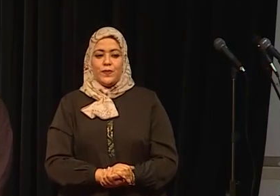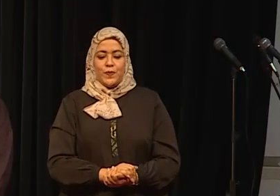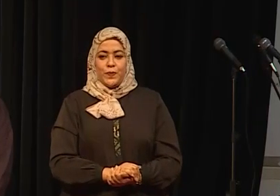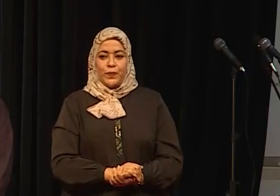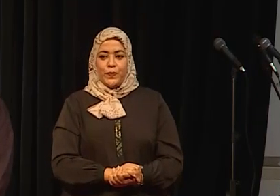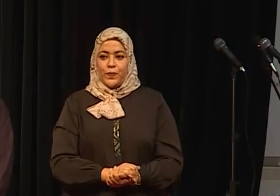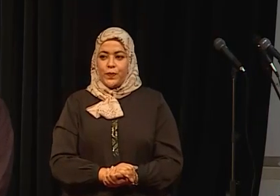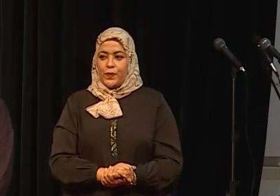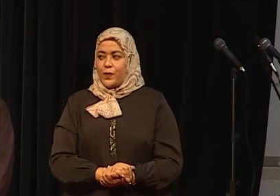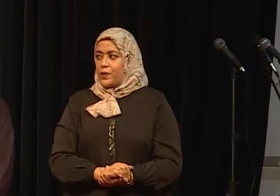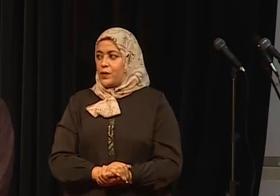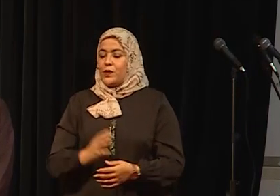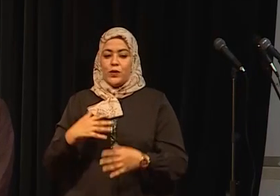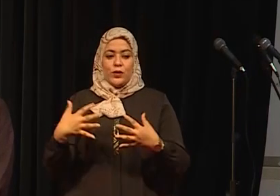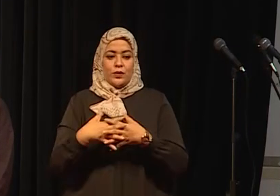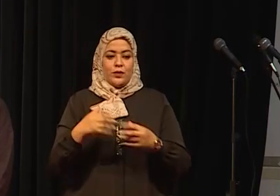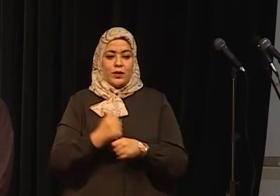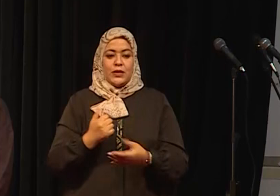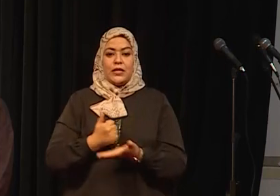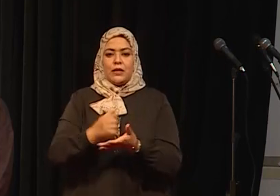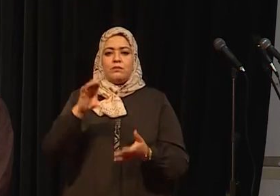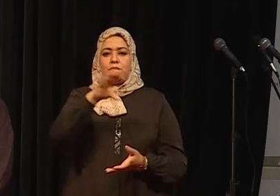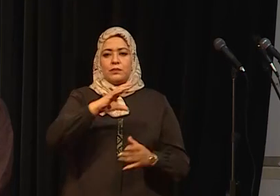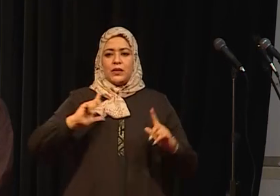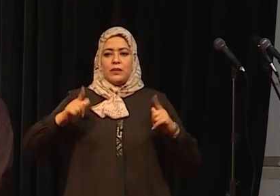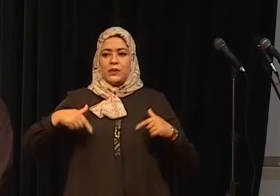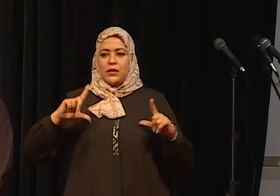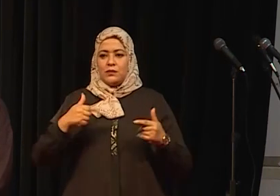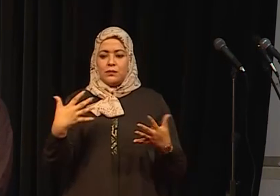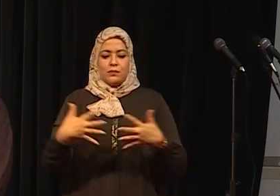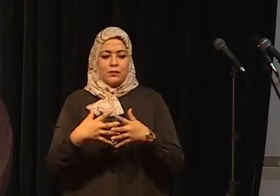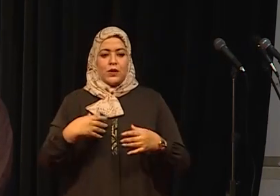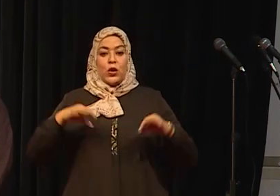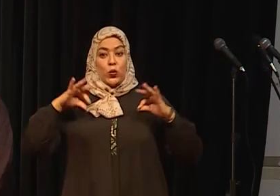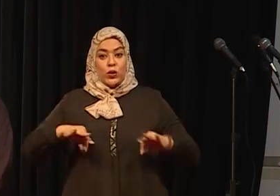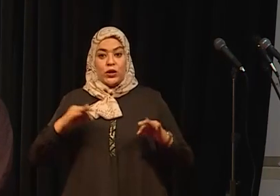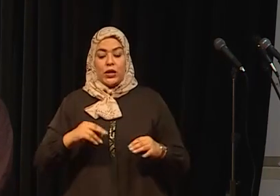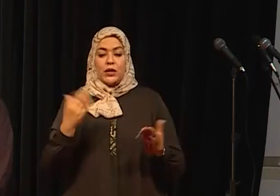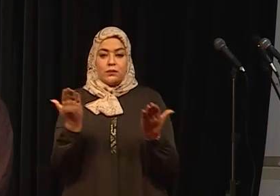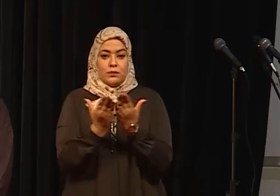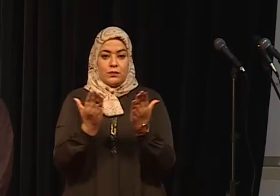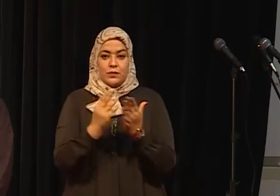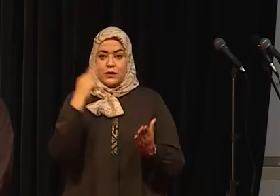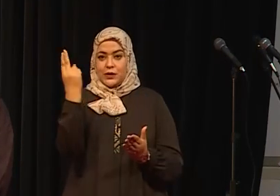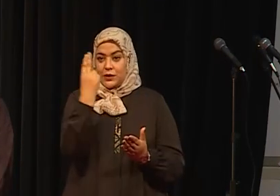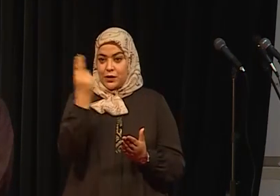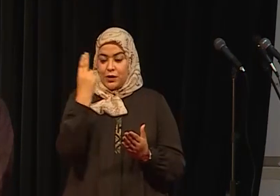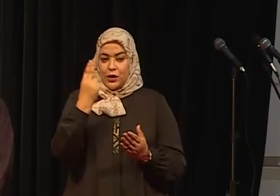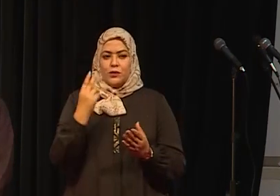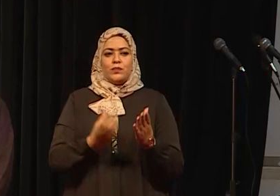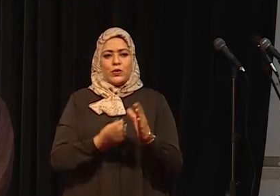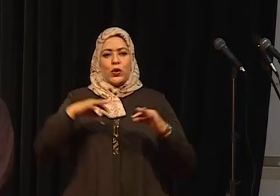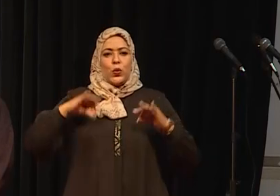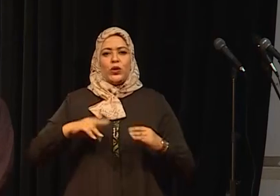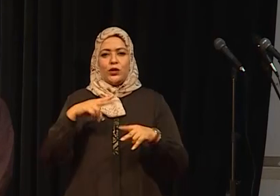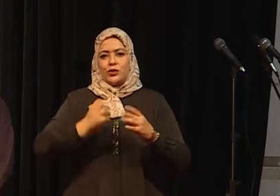والتواصل، وبفضل الأكاديميات الجهوية ووزارة التنمية الوطنية ووزارات أخرى اللي